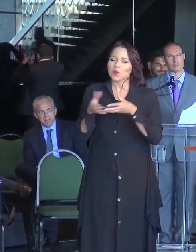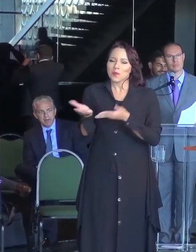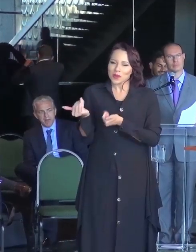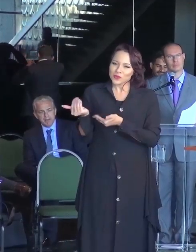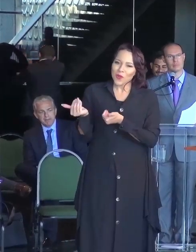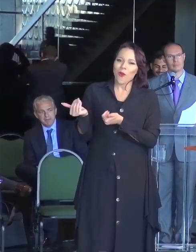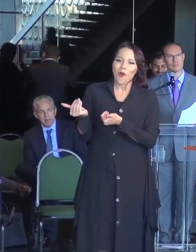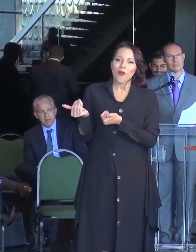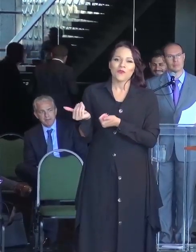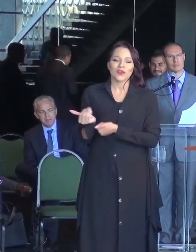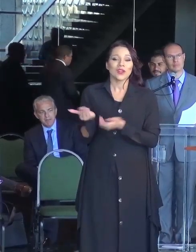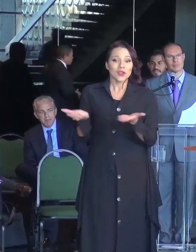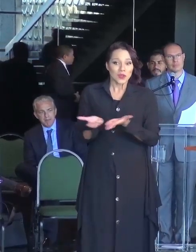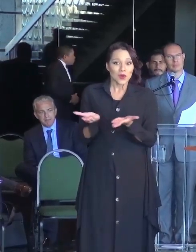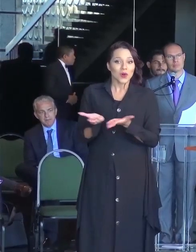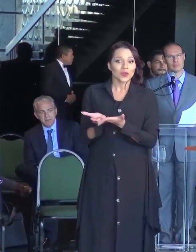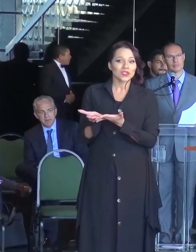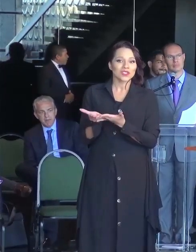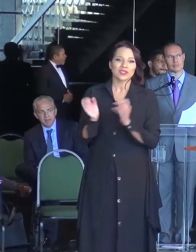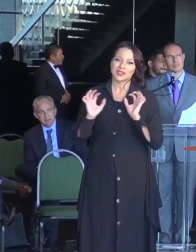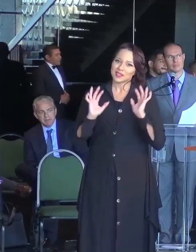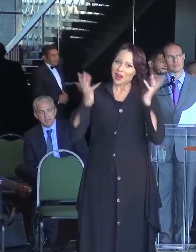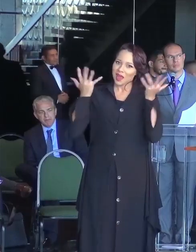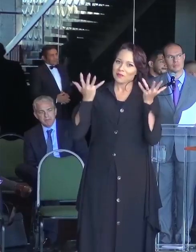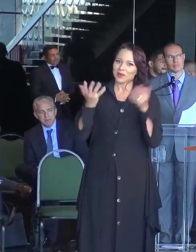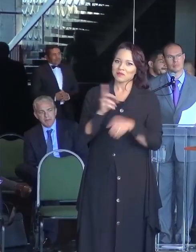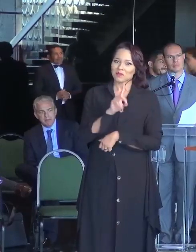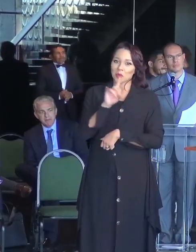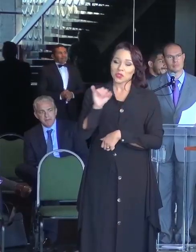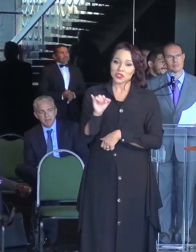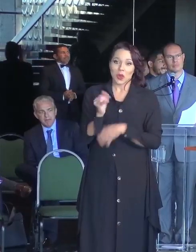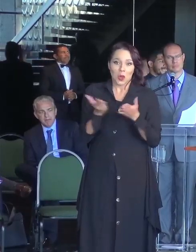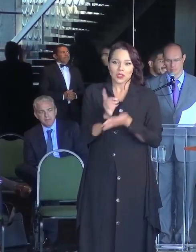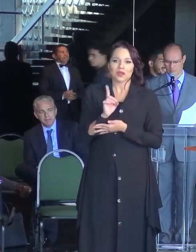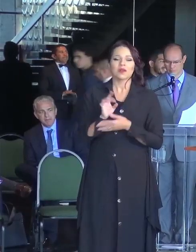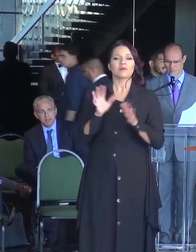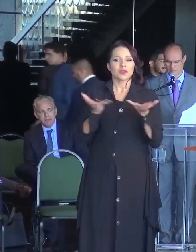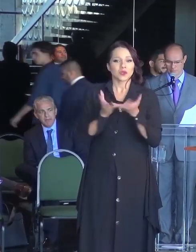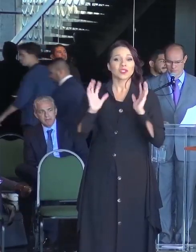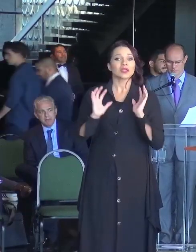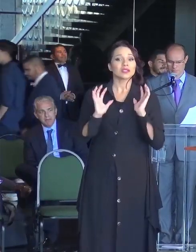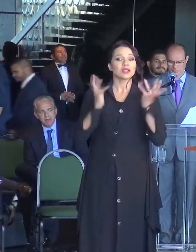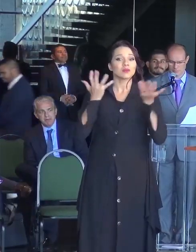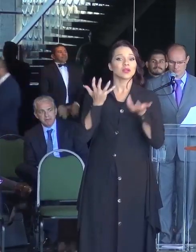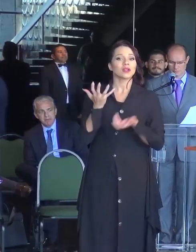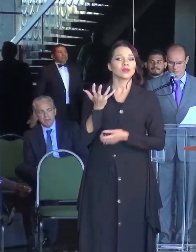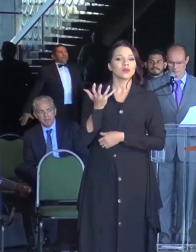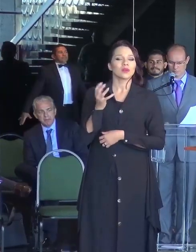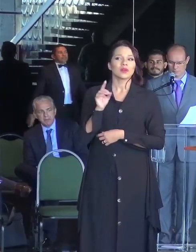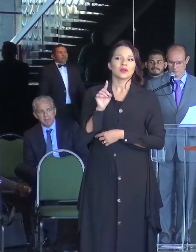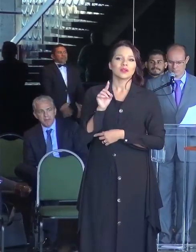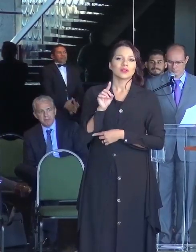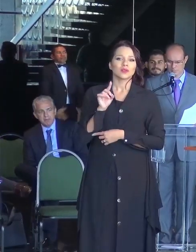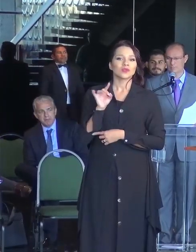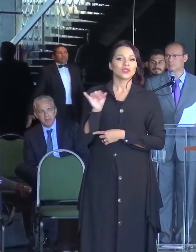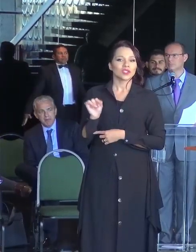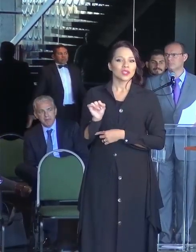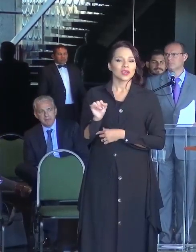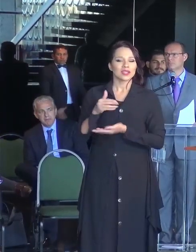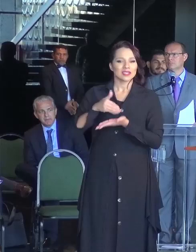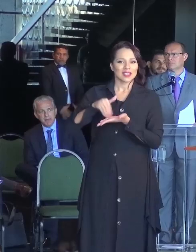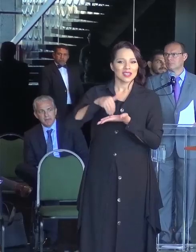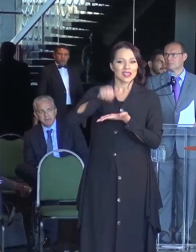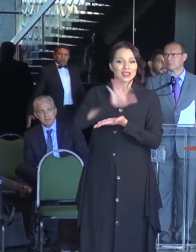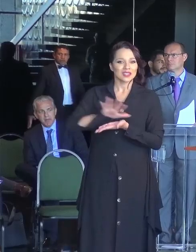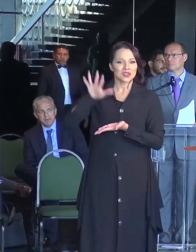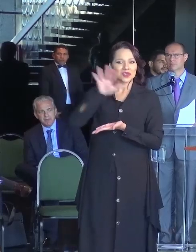novo, né, mais recente, que hoje celebra, a data não seria hoje, mas estamos celebrando hoje, porque cairia no final de semana, a